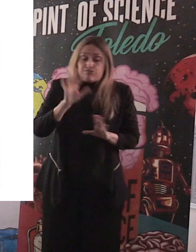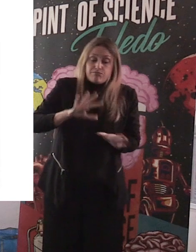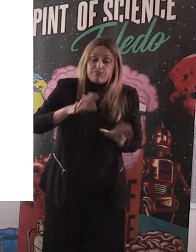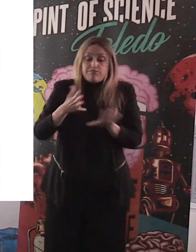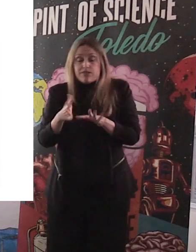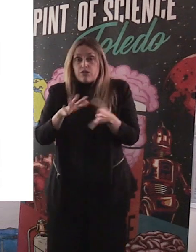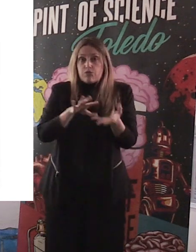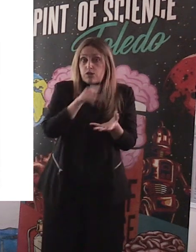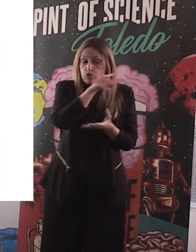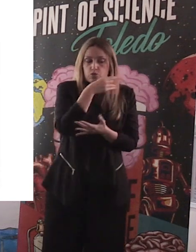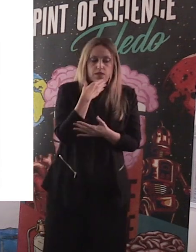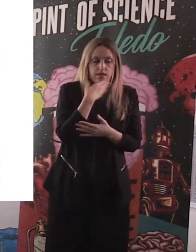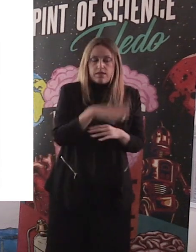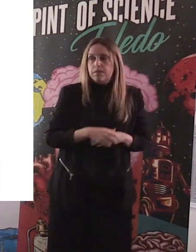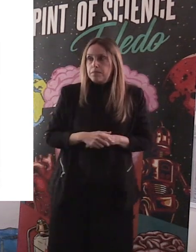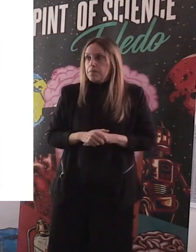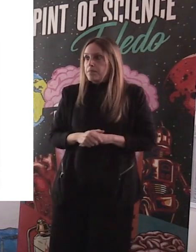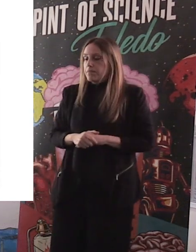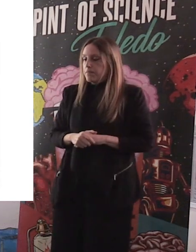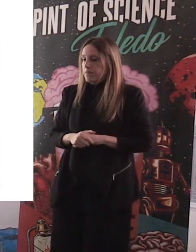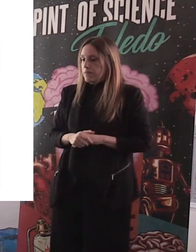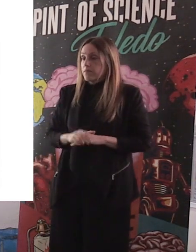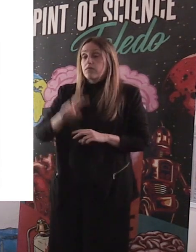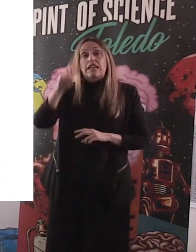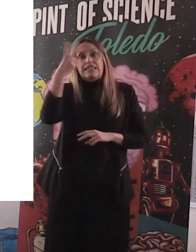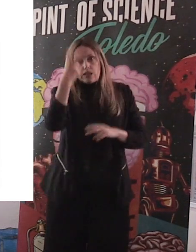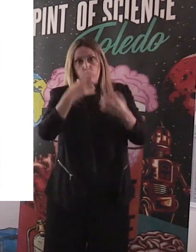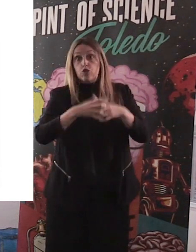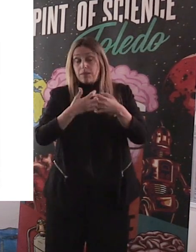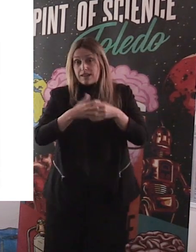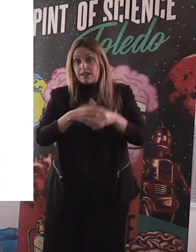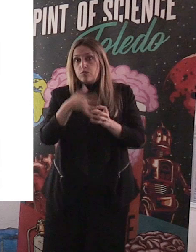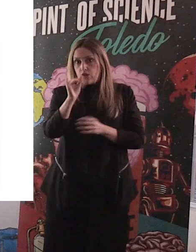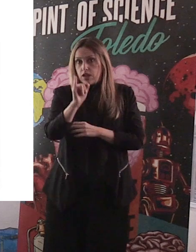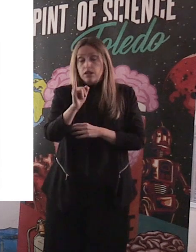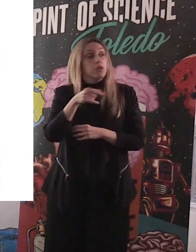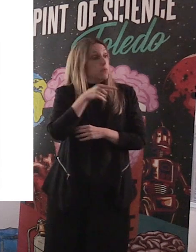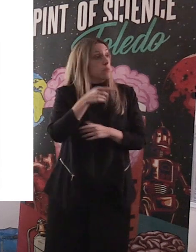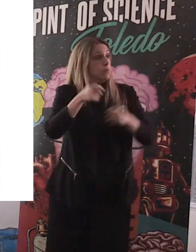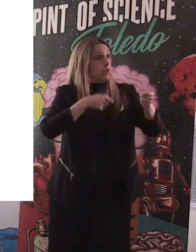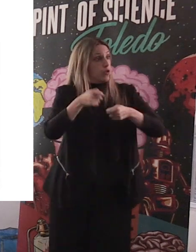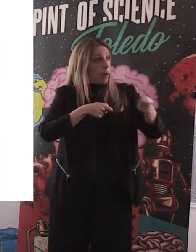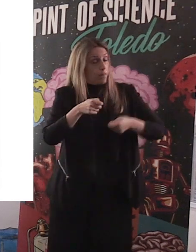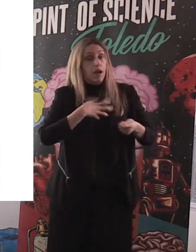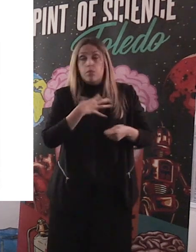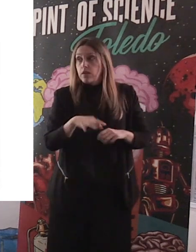la edad que tienes. Es el segundo mecanismo que tenemos. Eso se puede comprar, el kit.